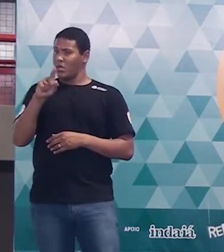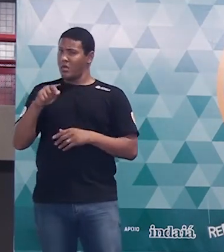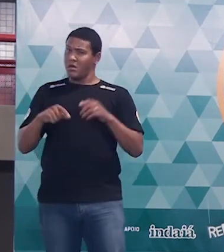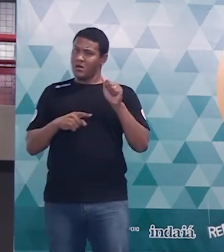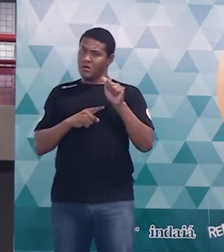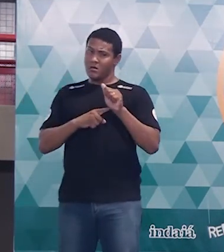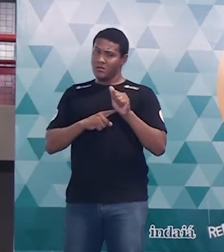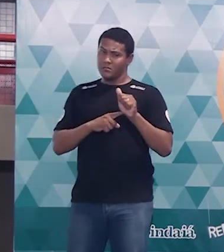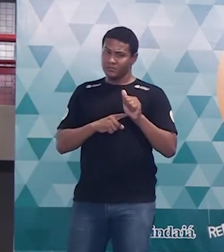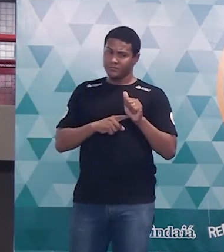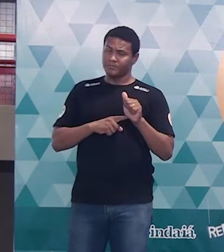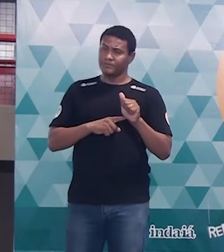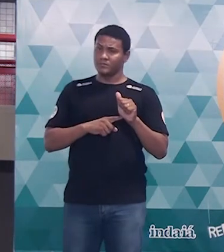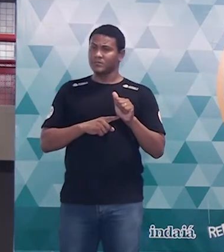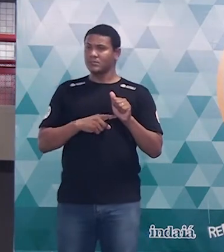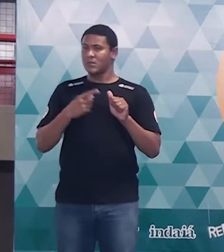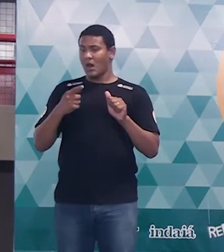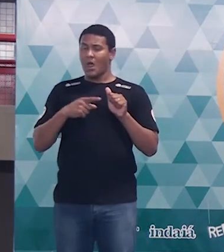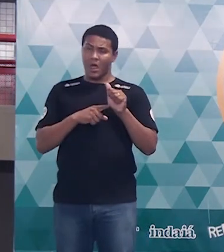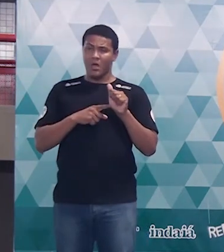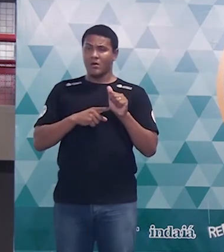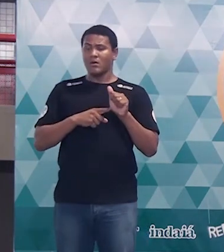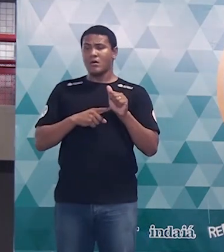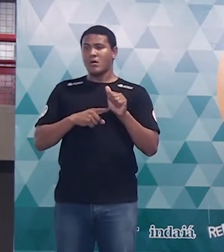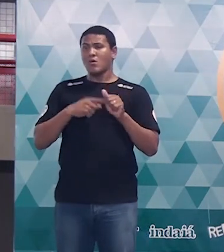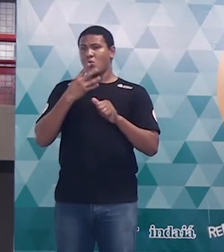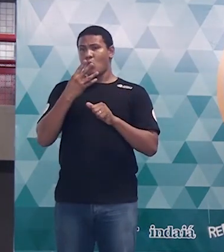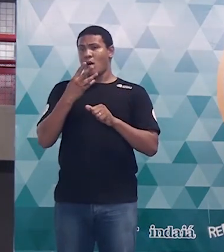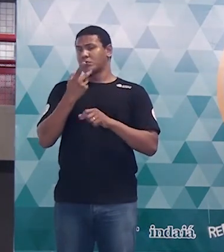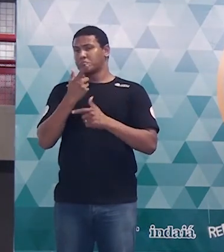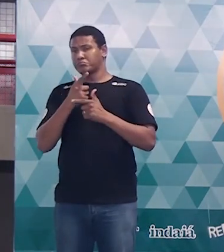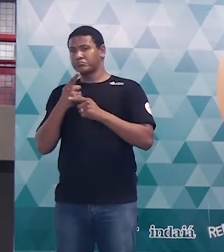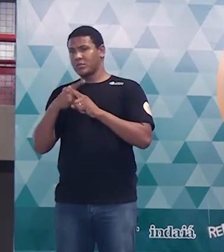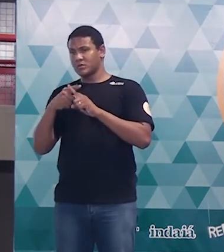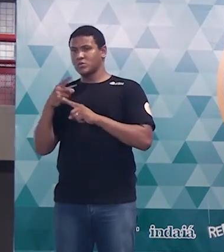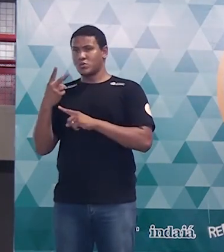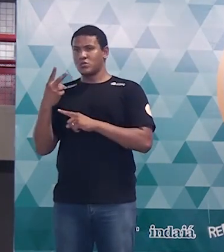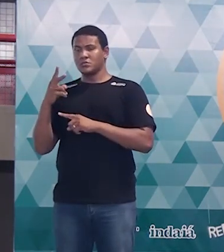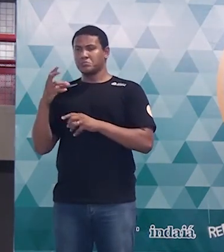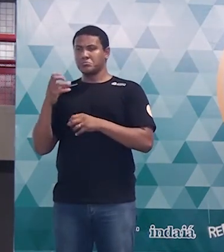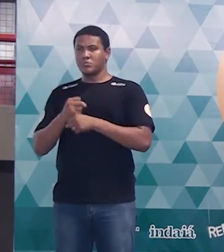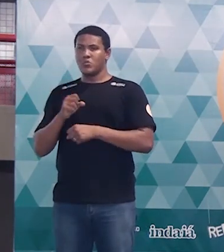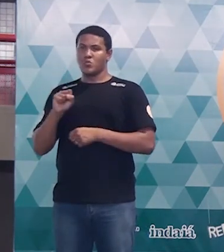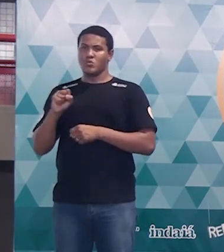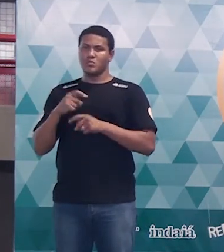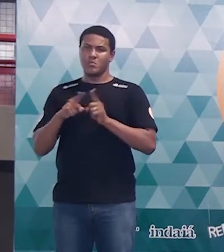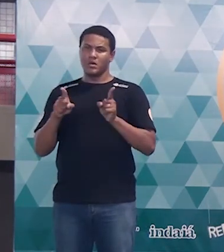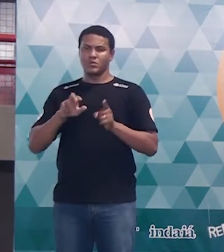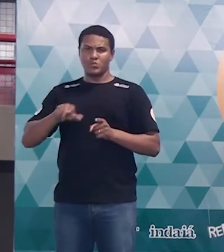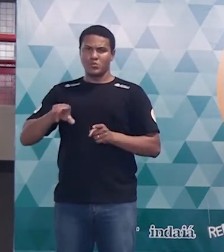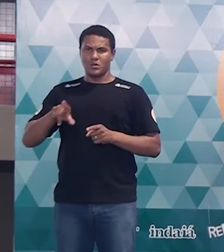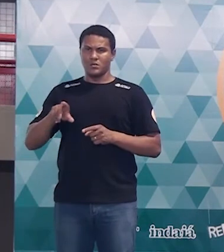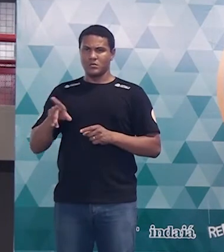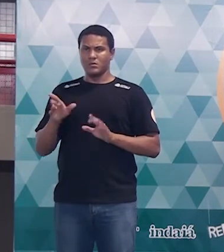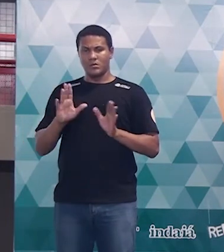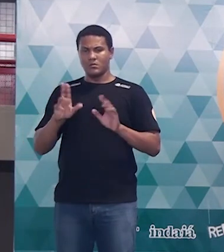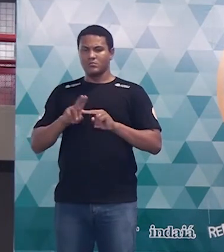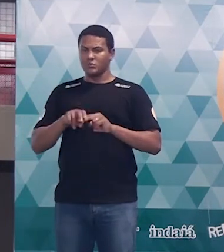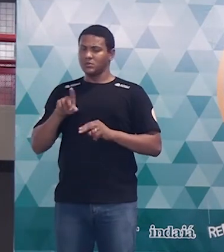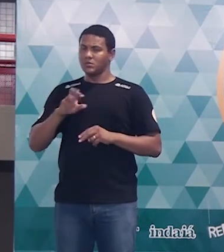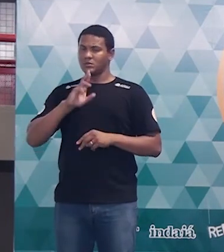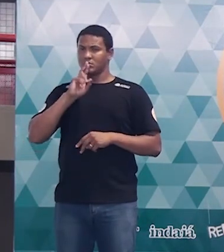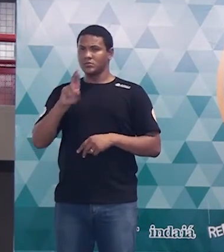igual a quanto? 4K. 4 vezes 2 daria igual a 8, mas não é o caso. Então, com isso, a